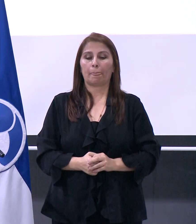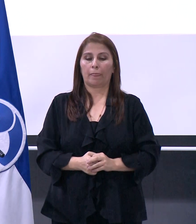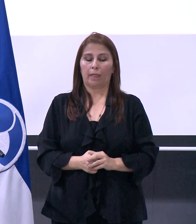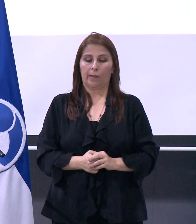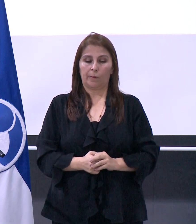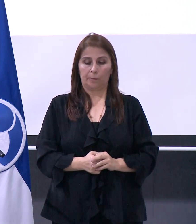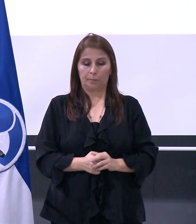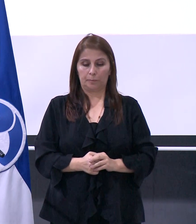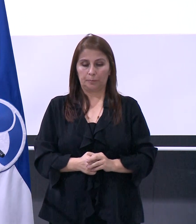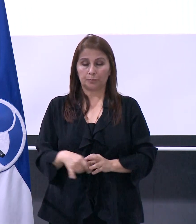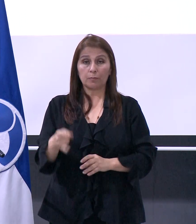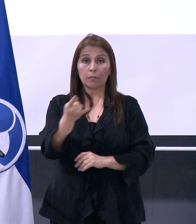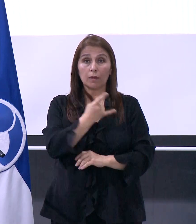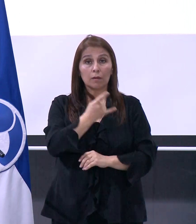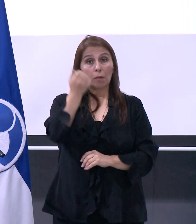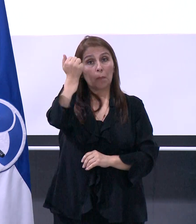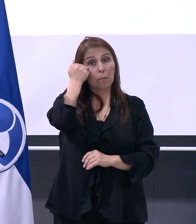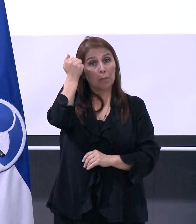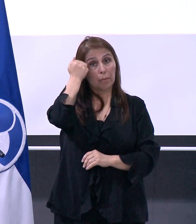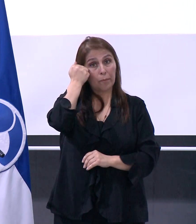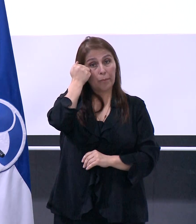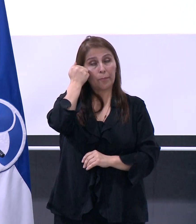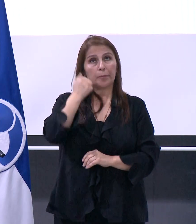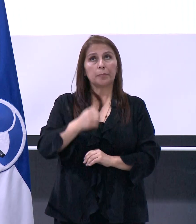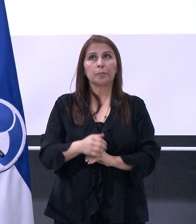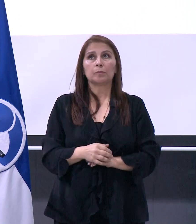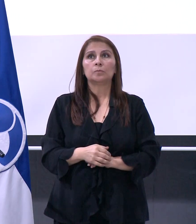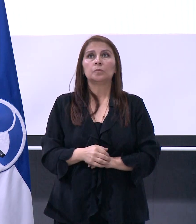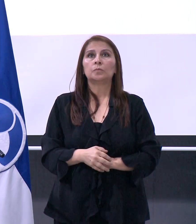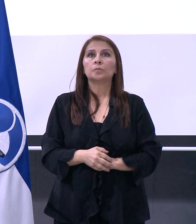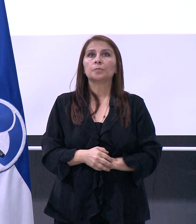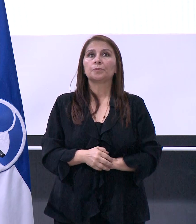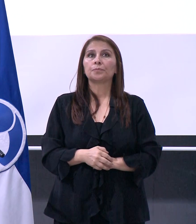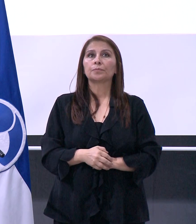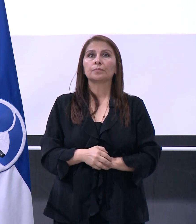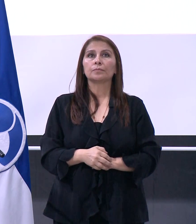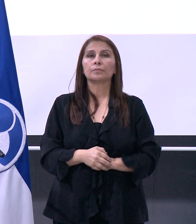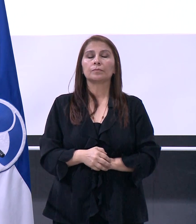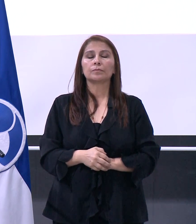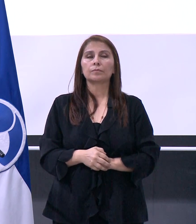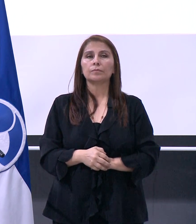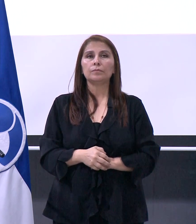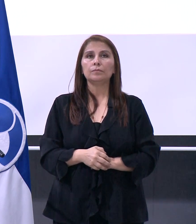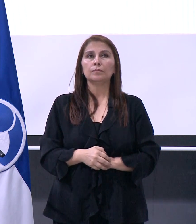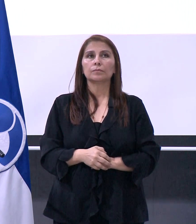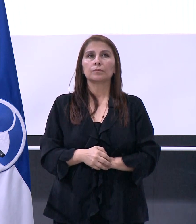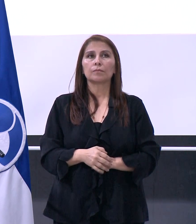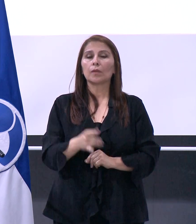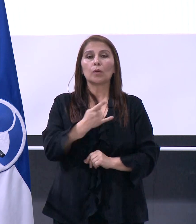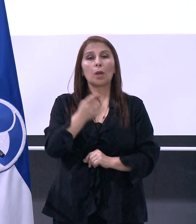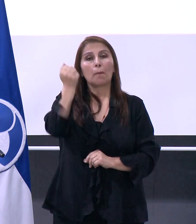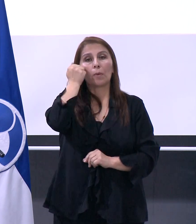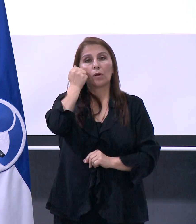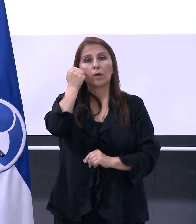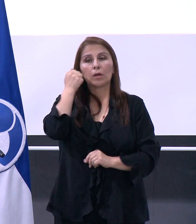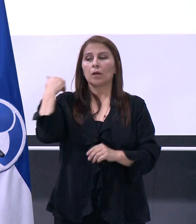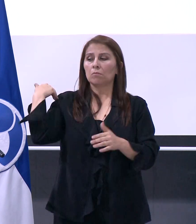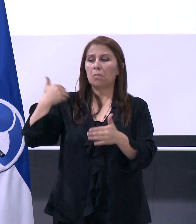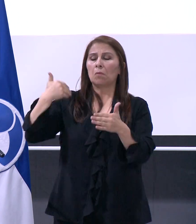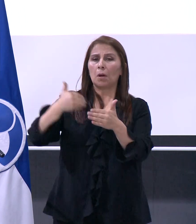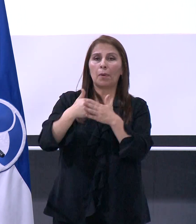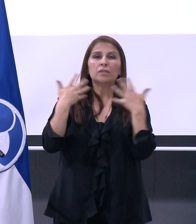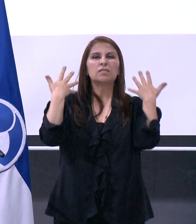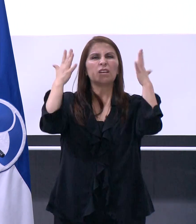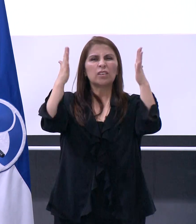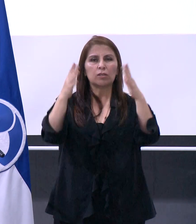la universidad pedagógica se viene en la universidad se vienen celebrando enfermería y relacionadas con los 50 a